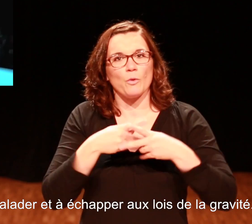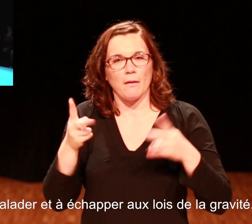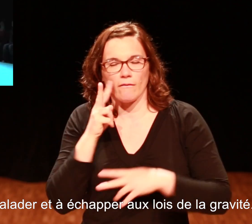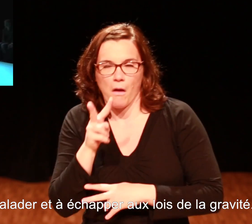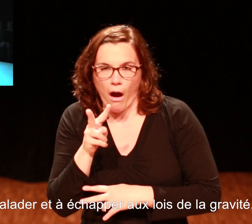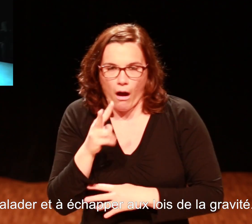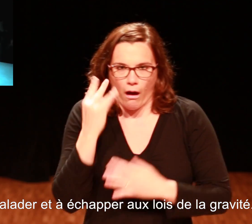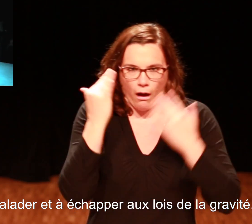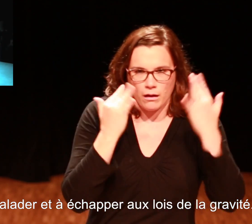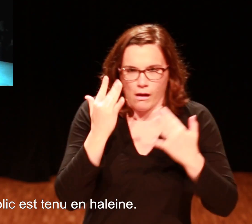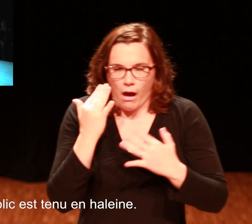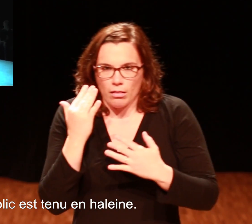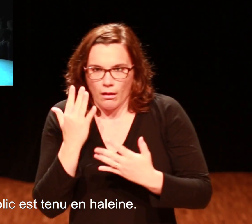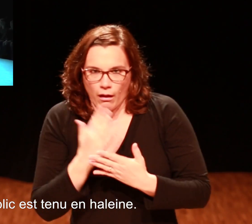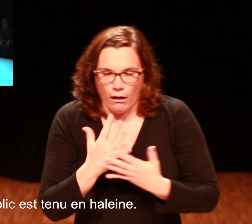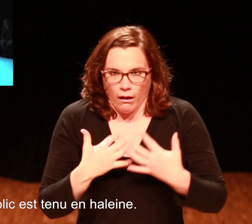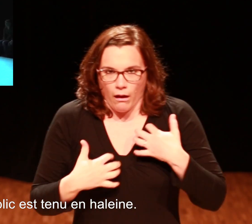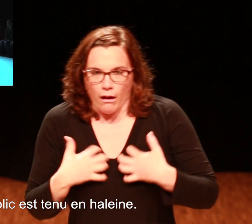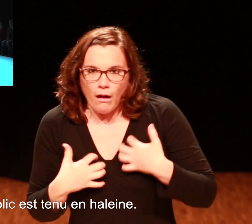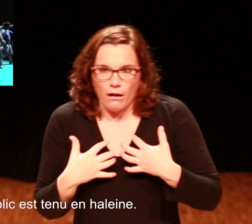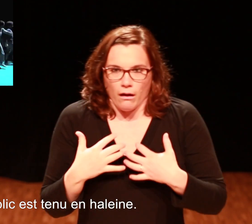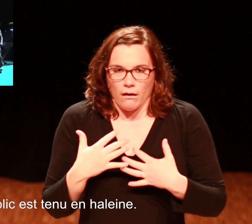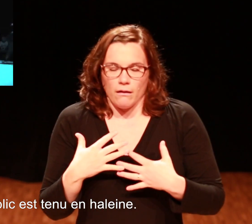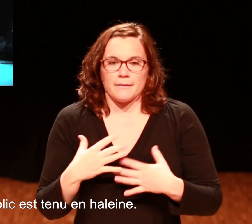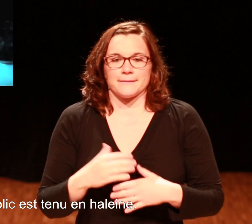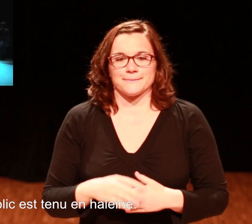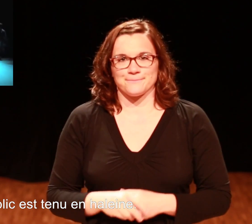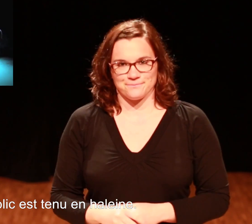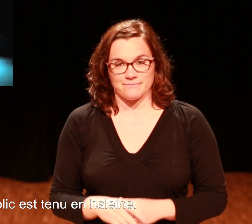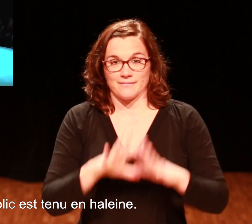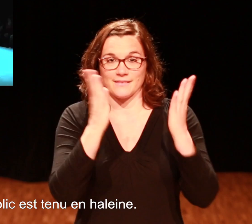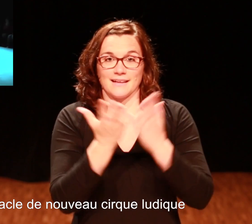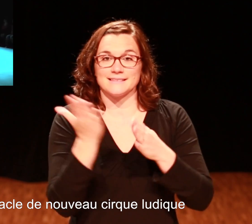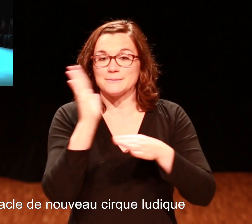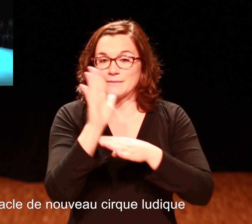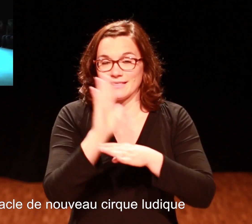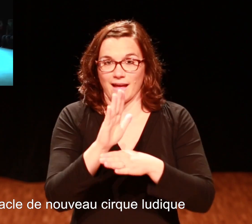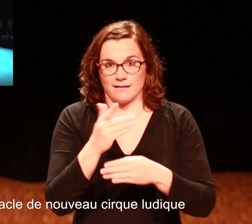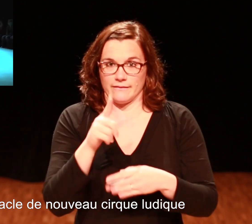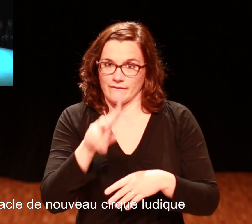gravité. Le public est tenu en haleine. C'est un spectacle de nouveau